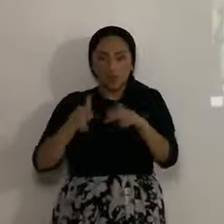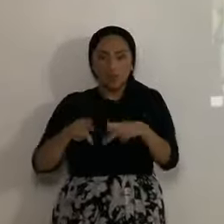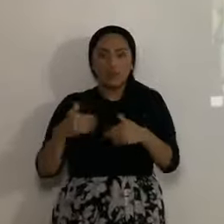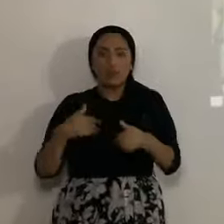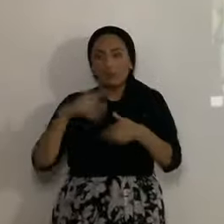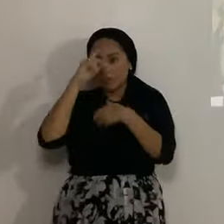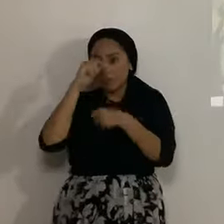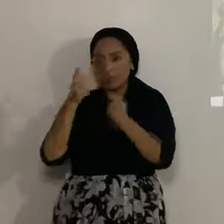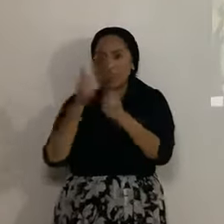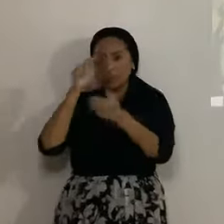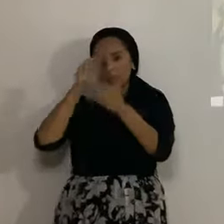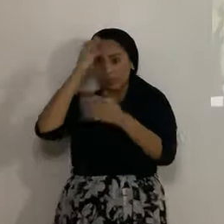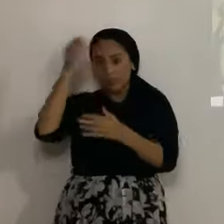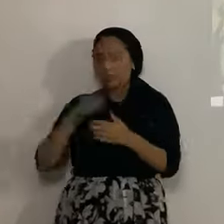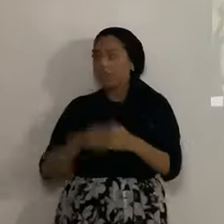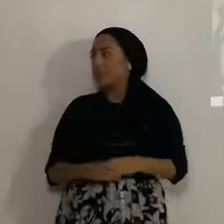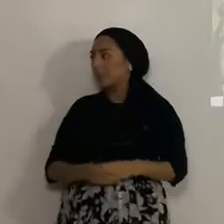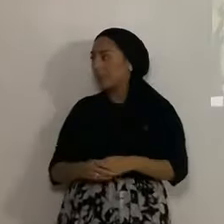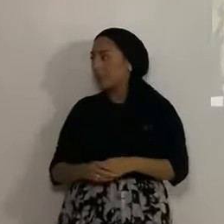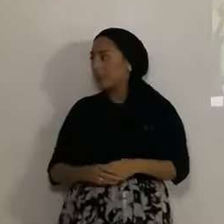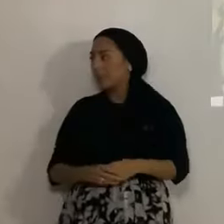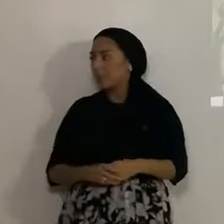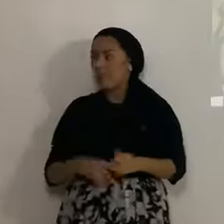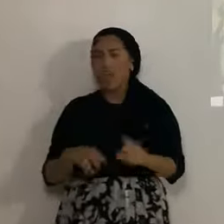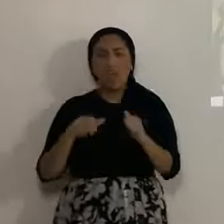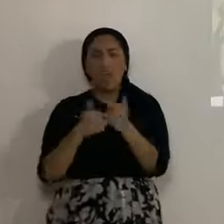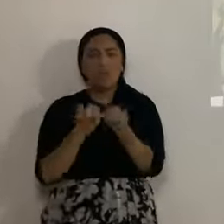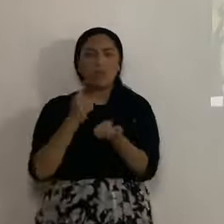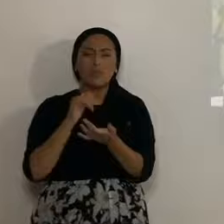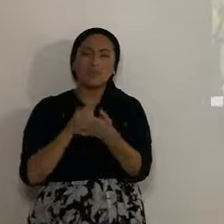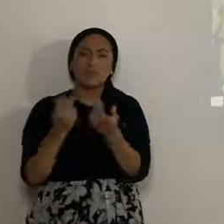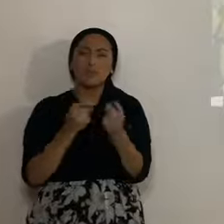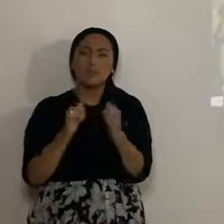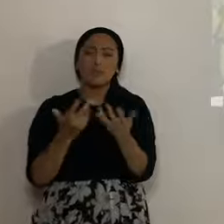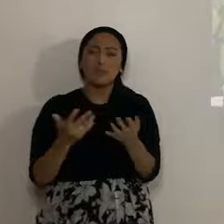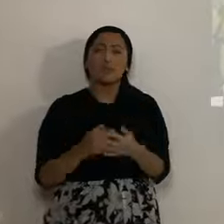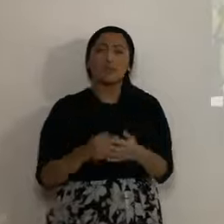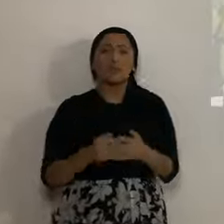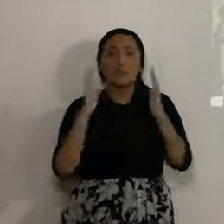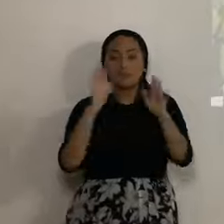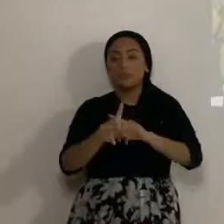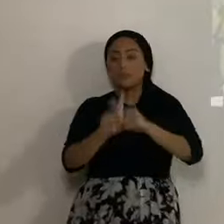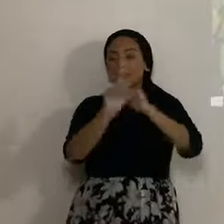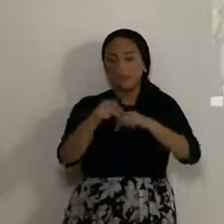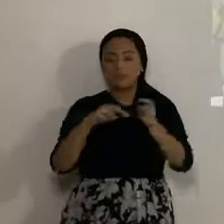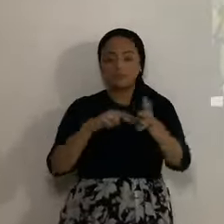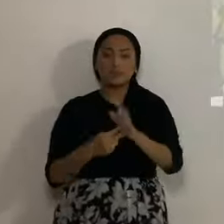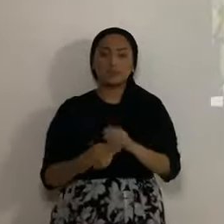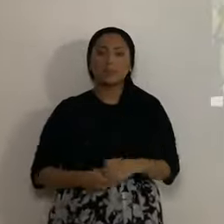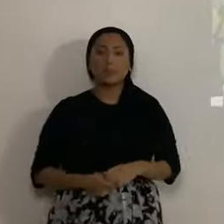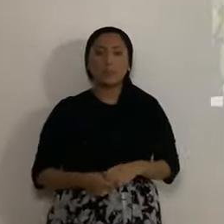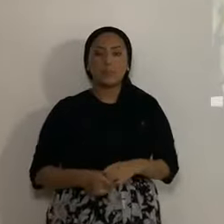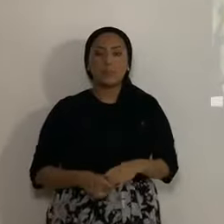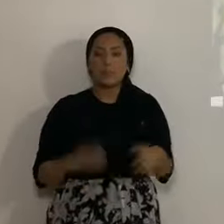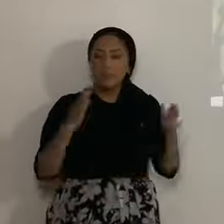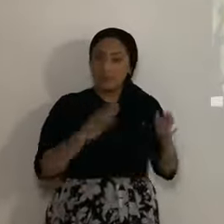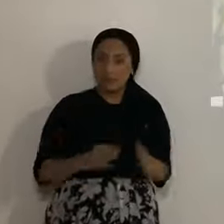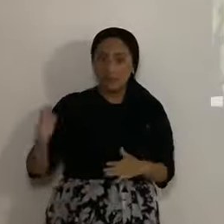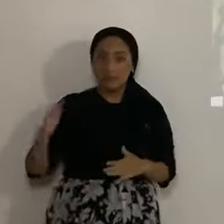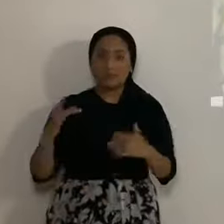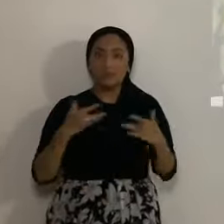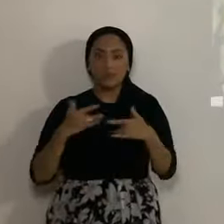eterno. Ahora, ¿cómo es esto? ¿Cómo opera esto, hermanos? Miren, la respuesta es esta, depende de